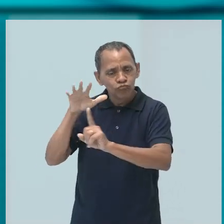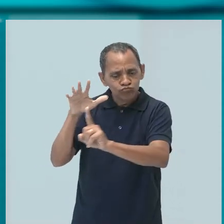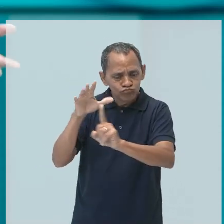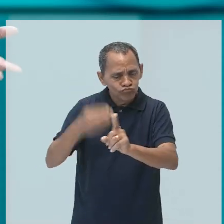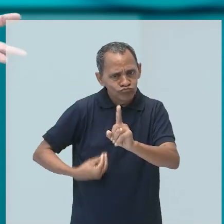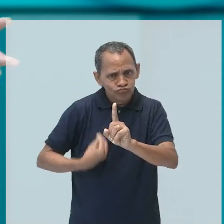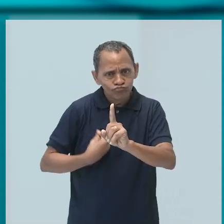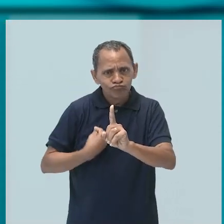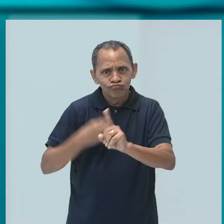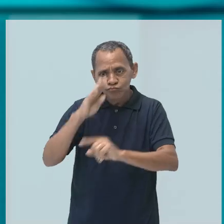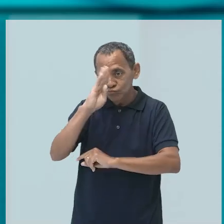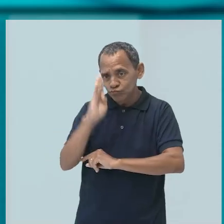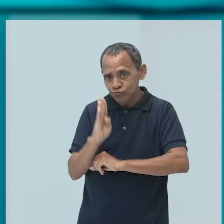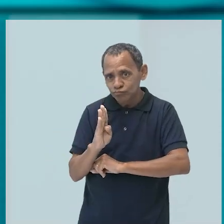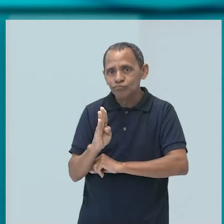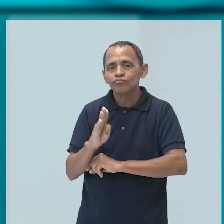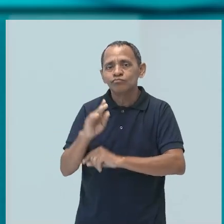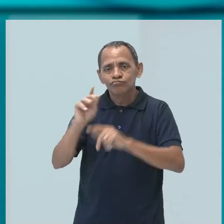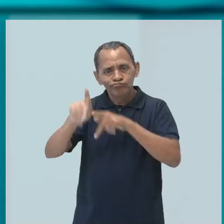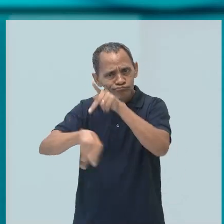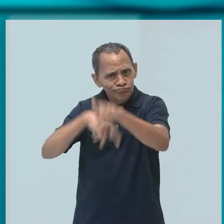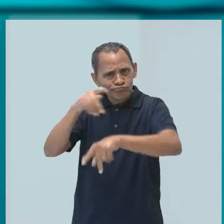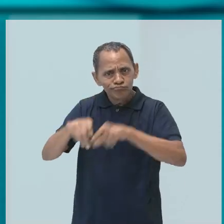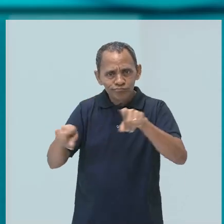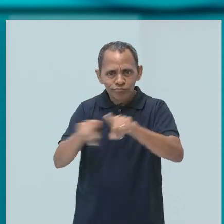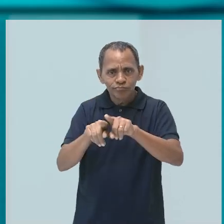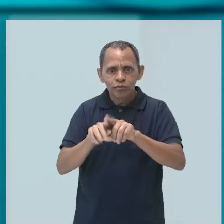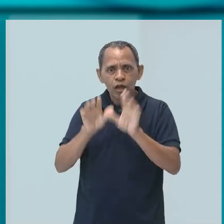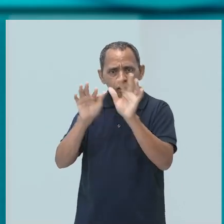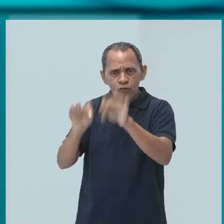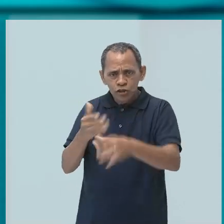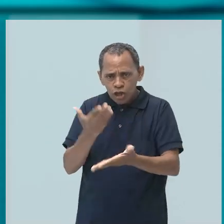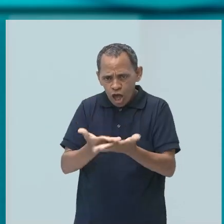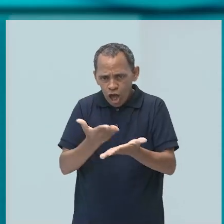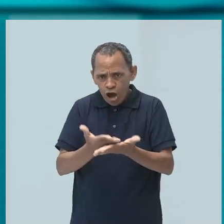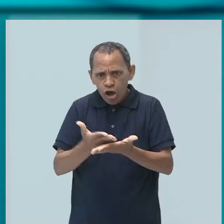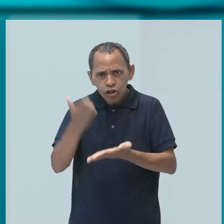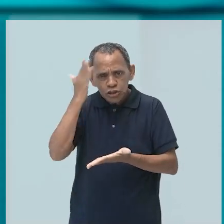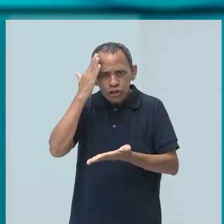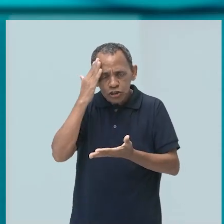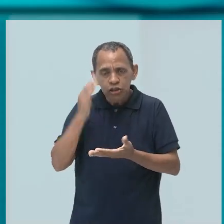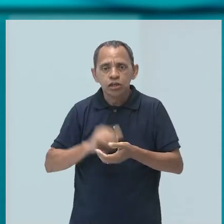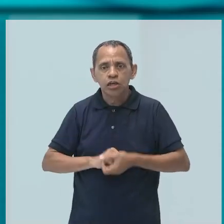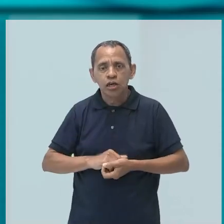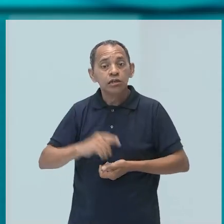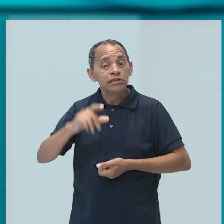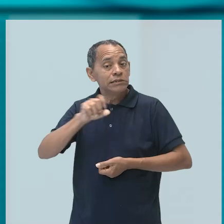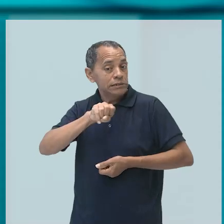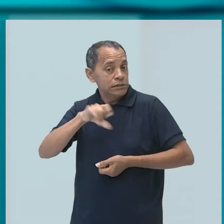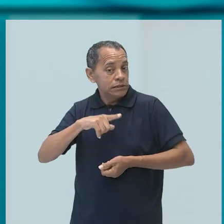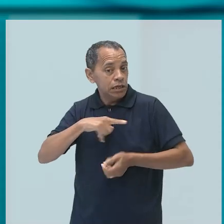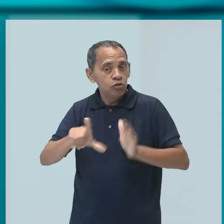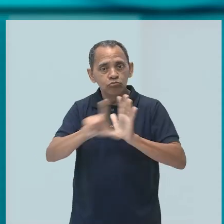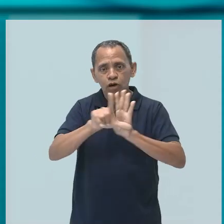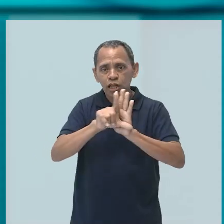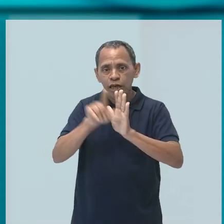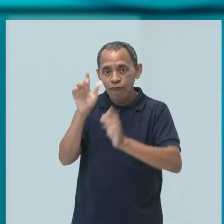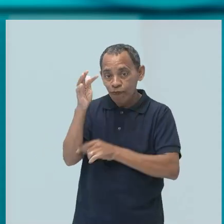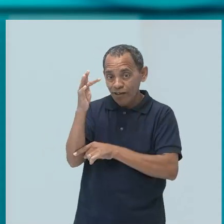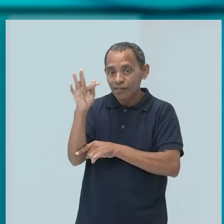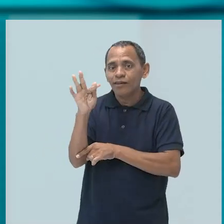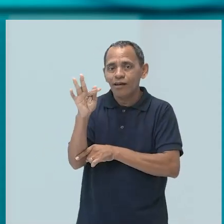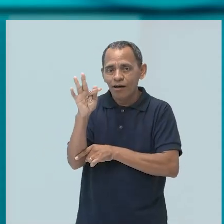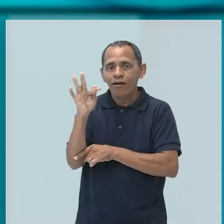ok? E aí, pessoal, para encerrar essa aula, entendam que uma vez que se tem uma lei, no caso dessa federal, que